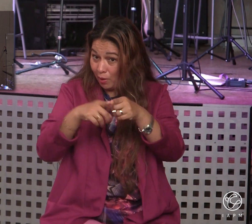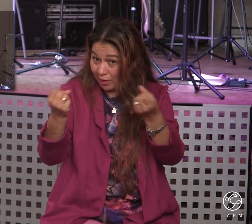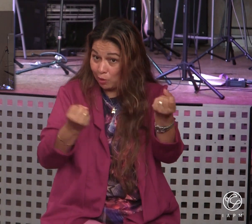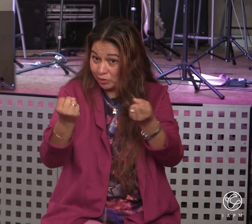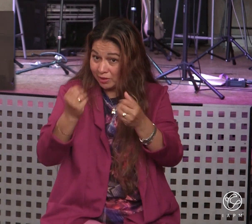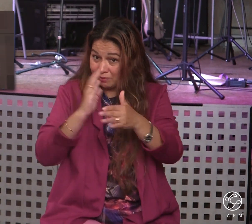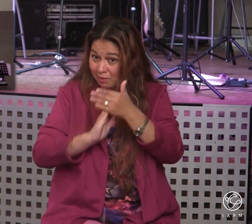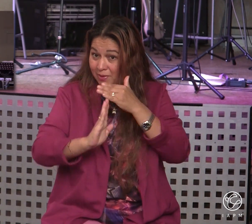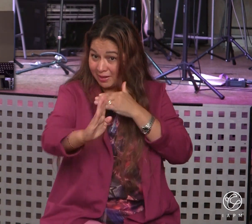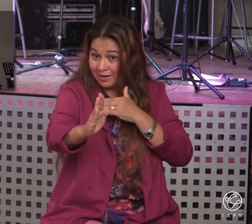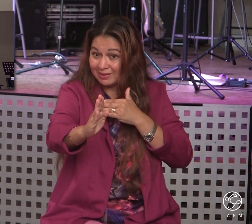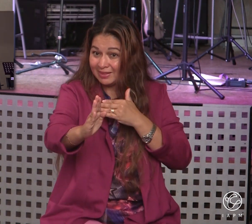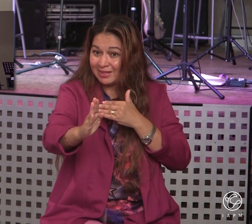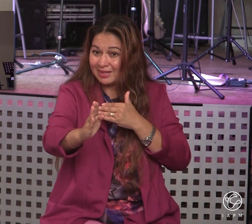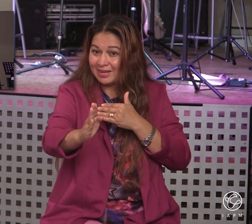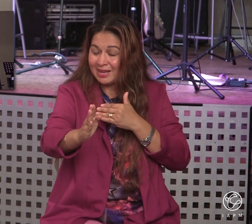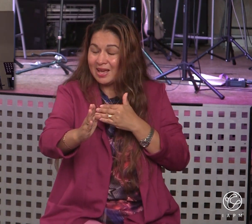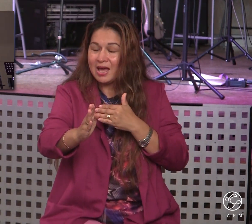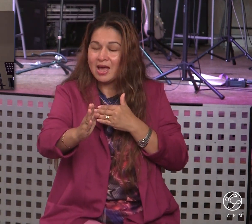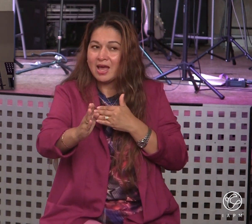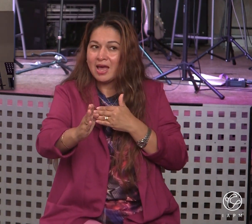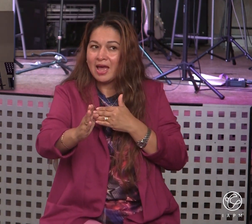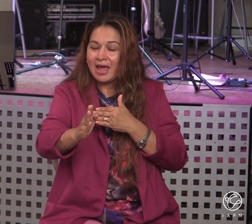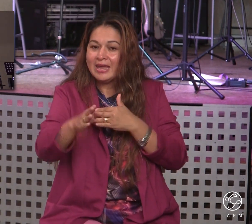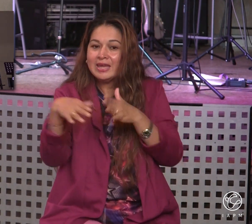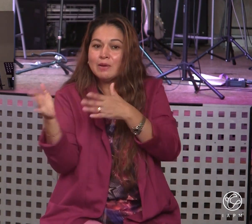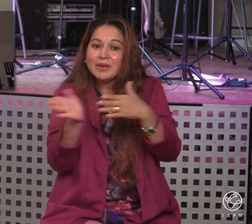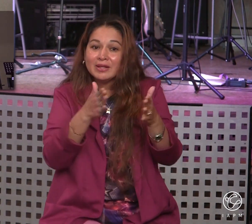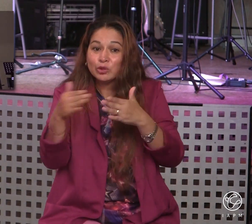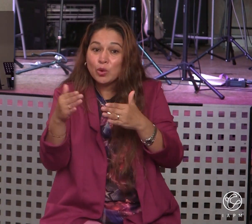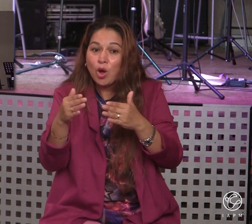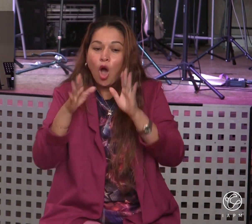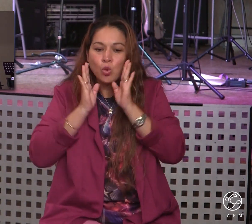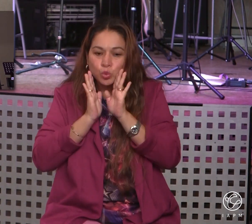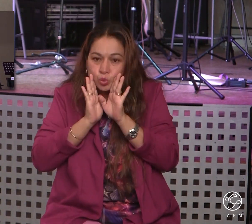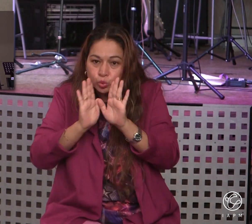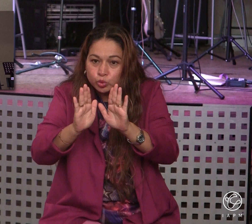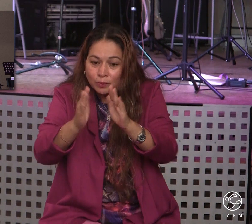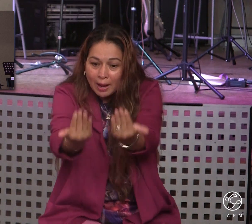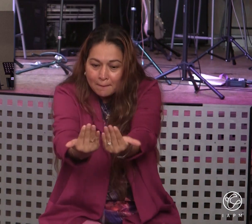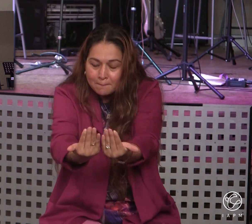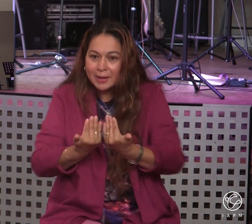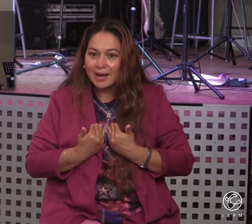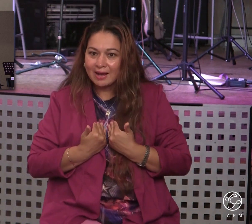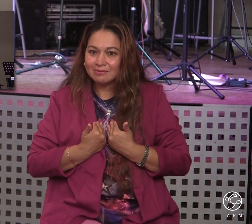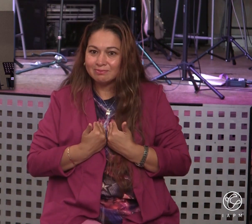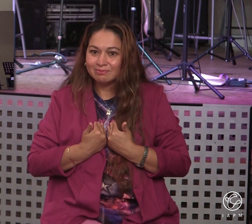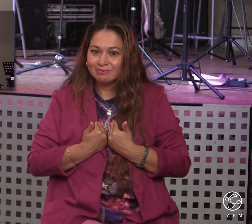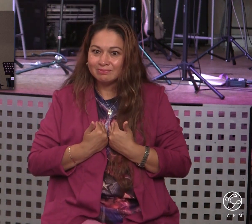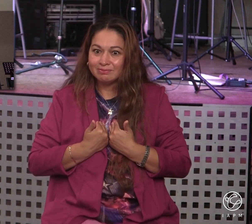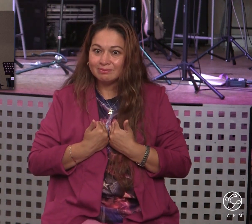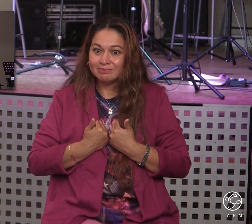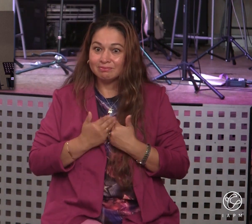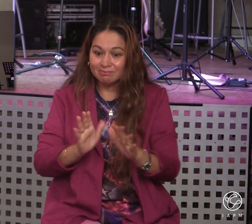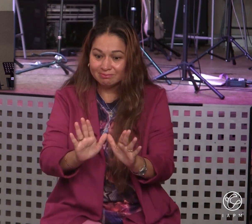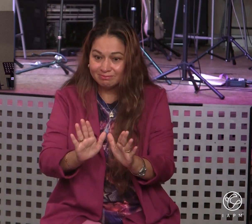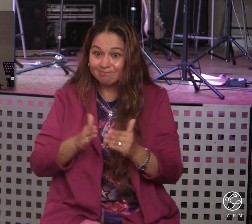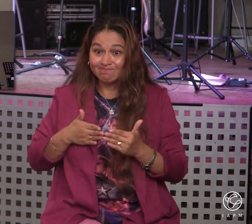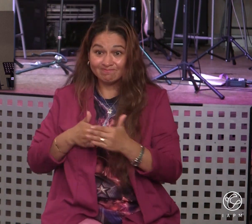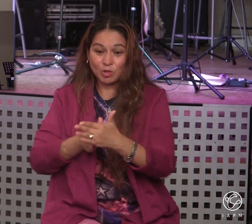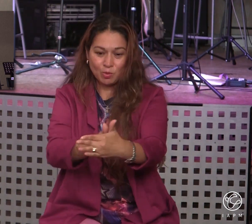Estoy perdido, nunca mejor dicho, en el océano. Estoy perdido en la inmensidad. ¿Y qué ha